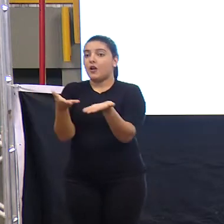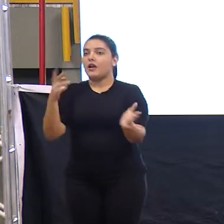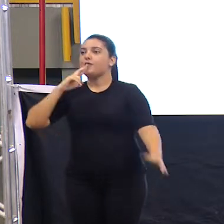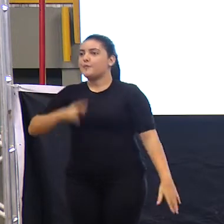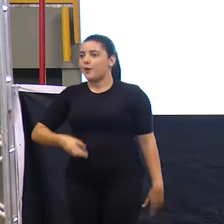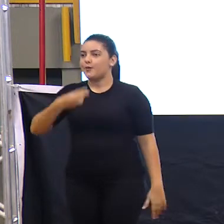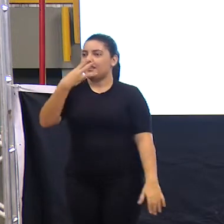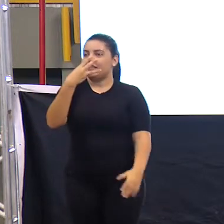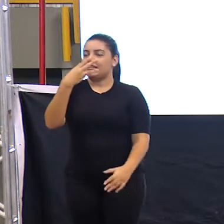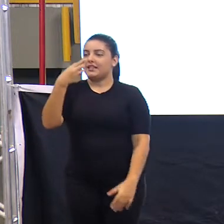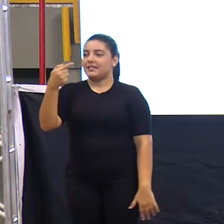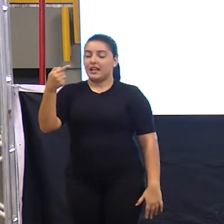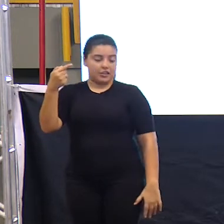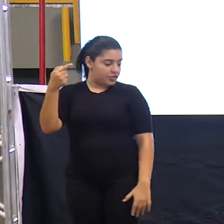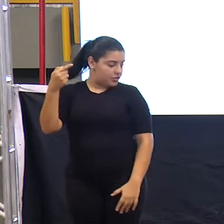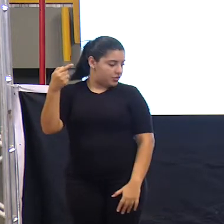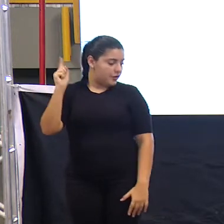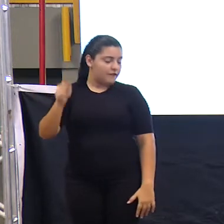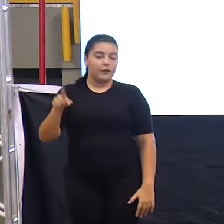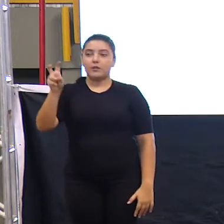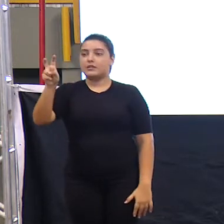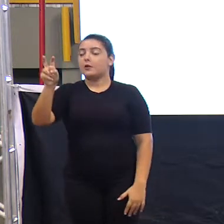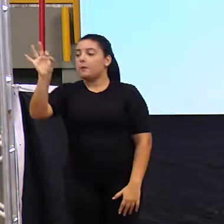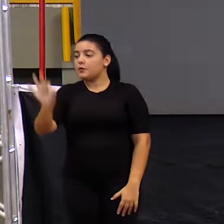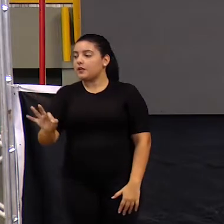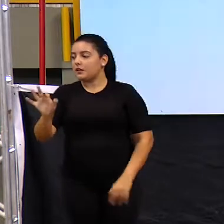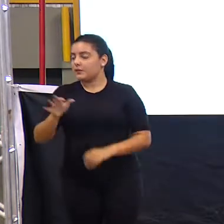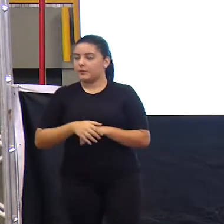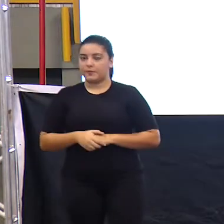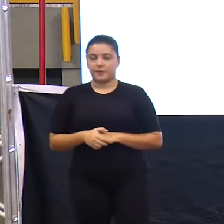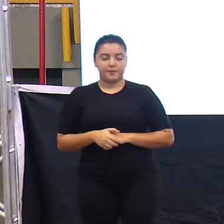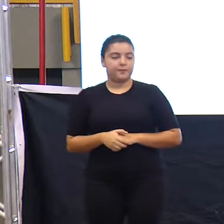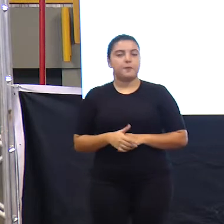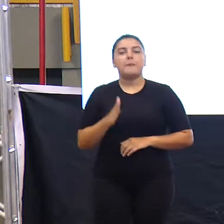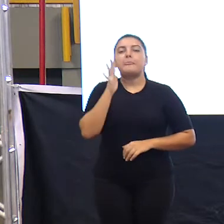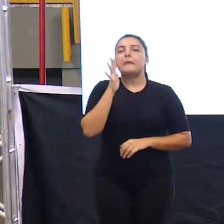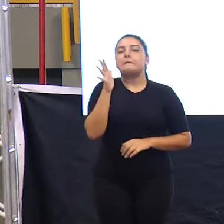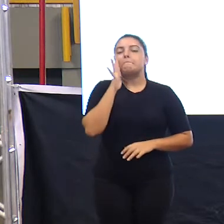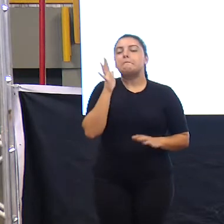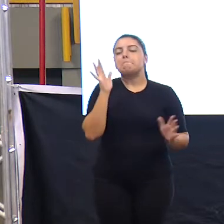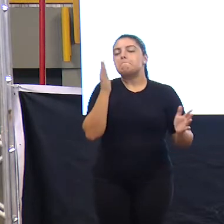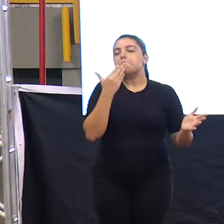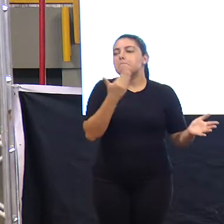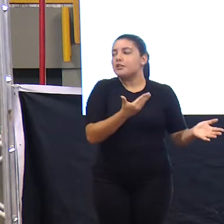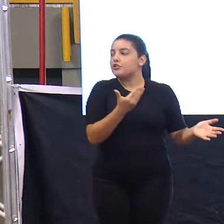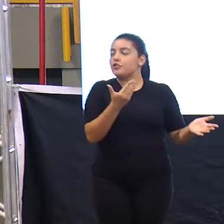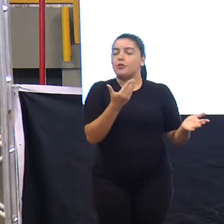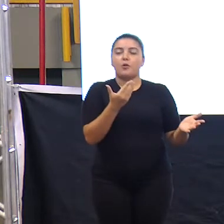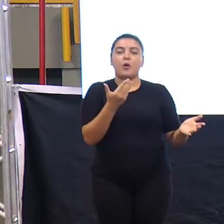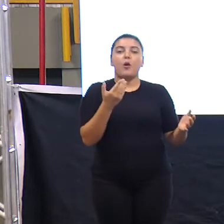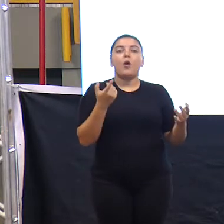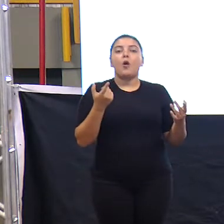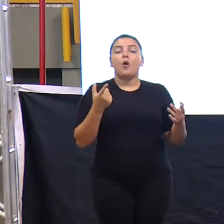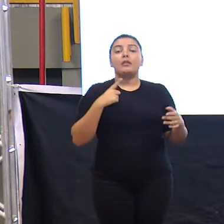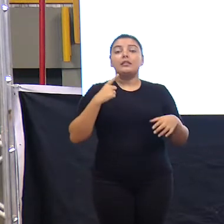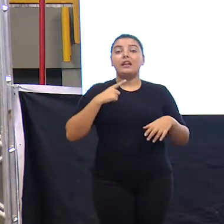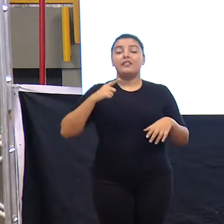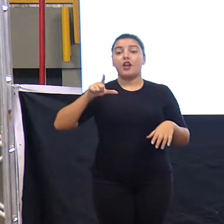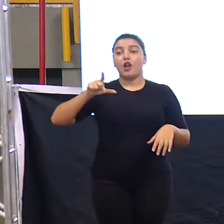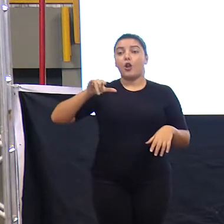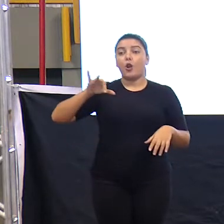37,5%. Acabou. Só isso. Vamos imaginar que ele pedisse quanto foi que teve de